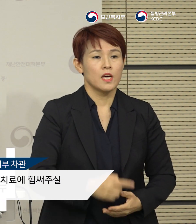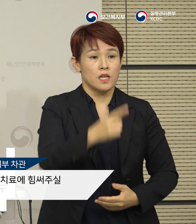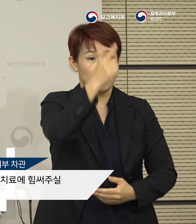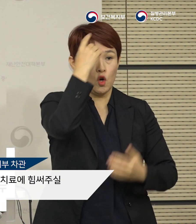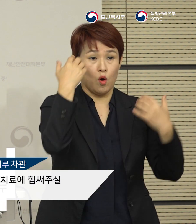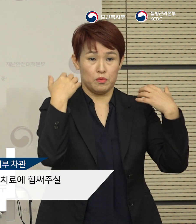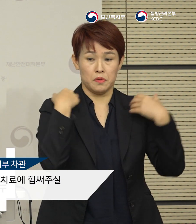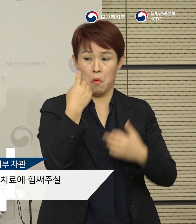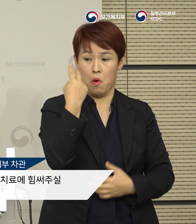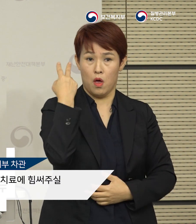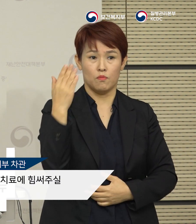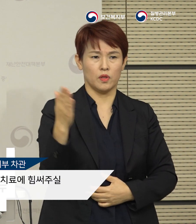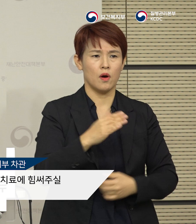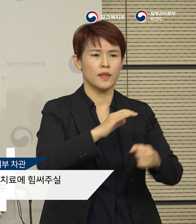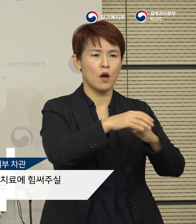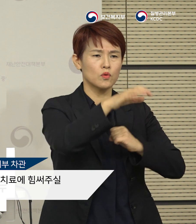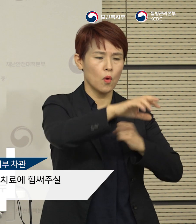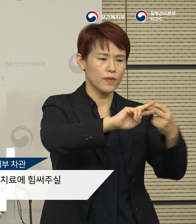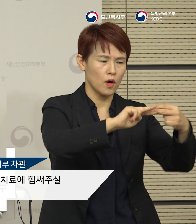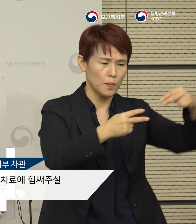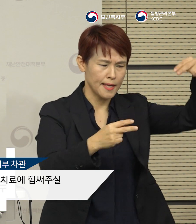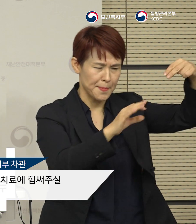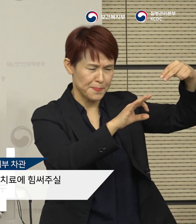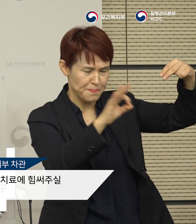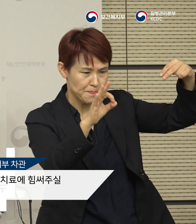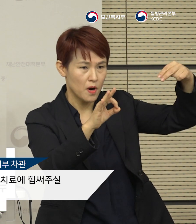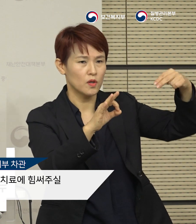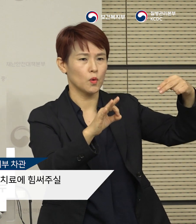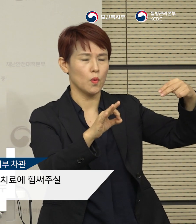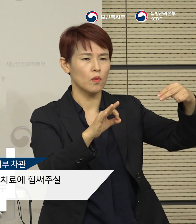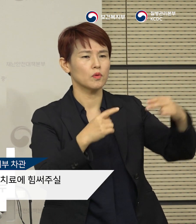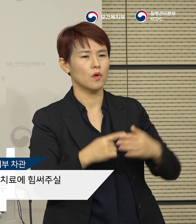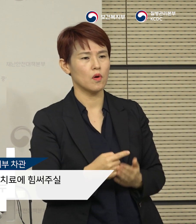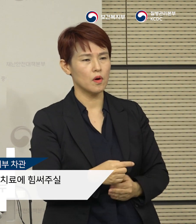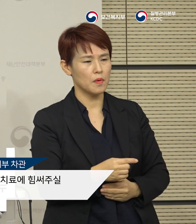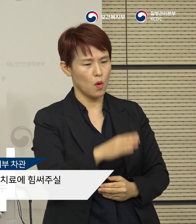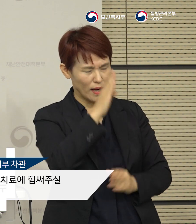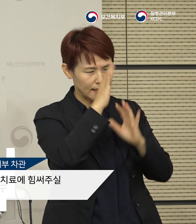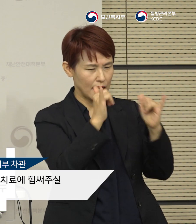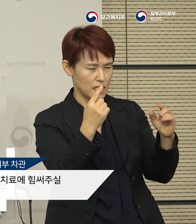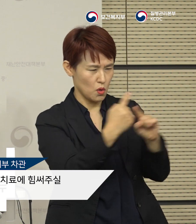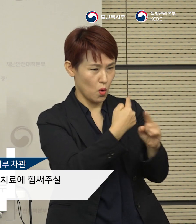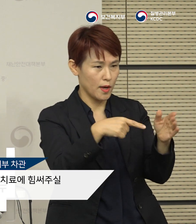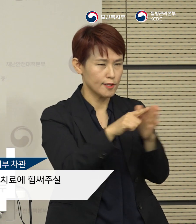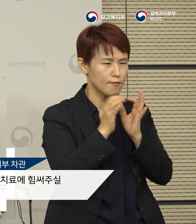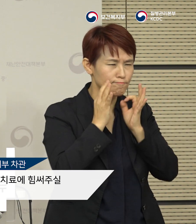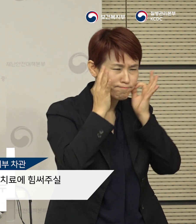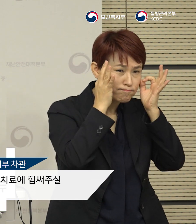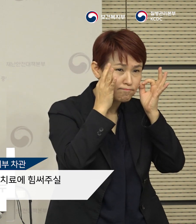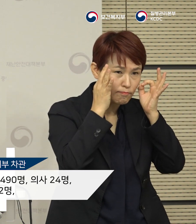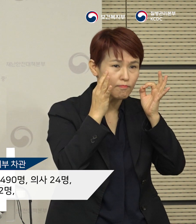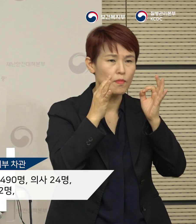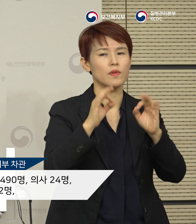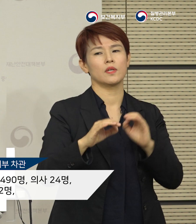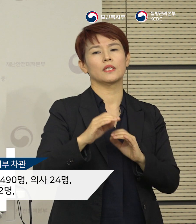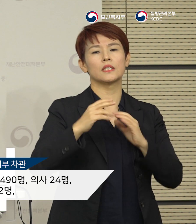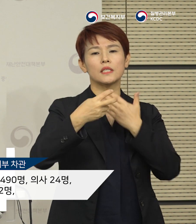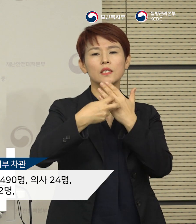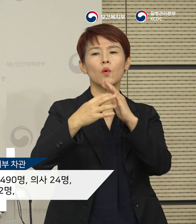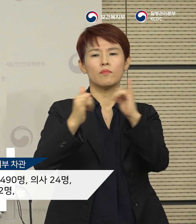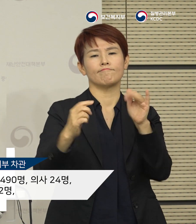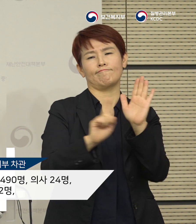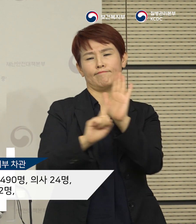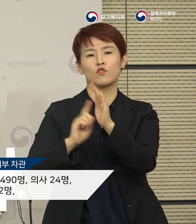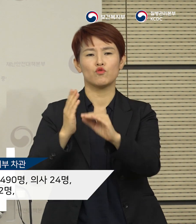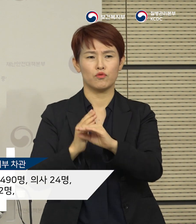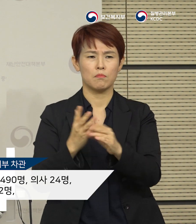정부는 이틀 전부터 대구의 검체 채취와 경증 환자 치료에 힘써 주실 의료인들을 모집하고 있습니다. 많은 의료인